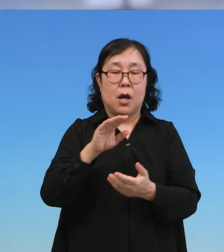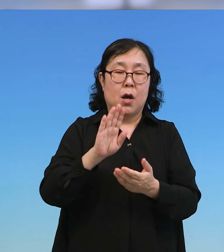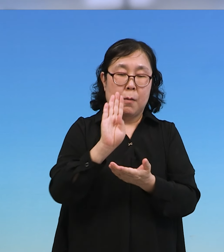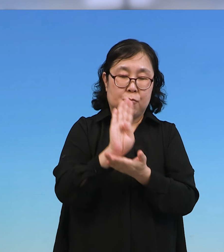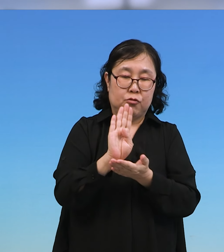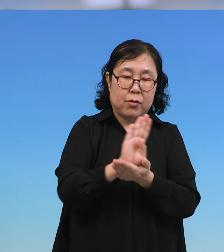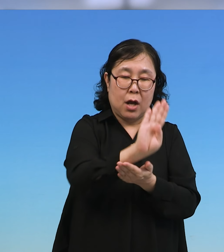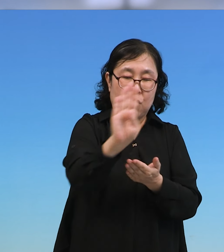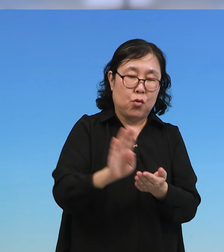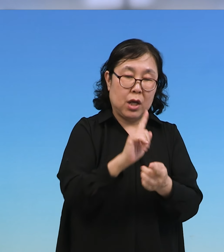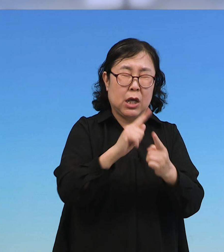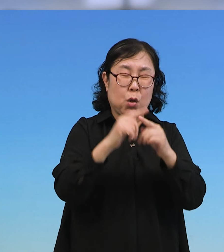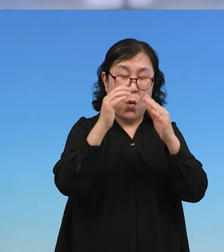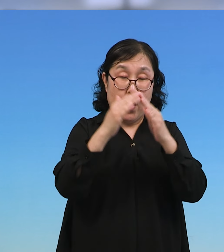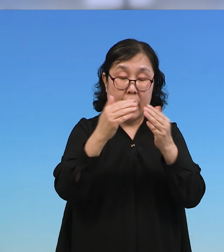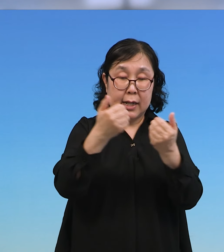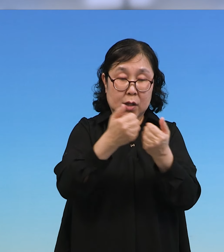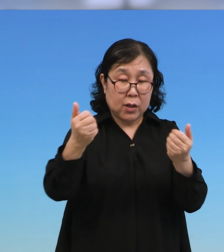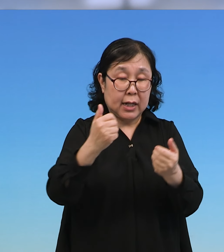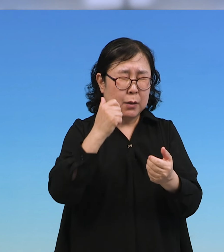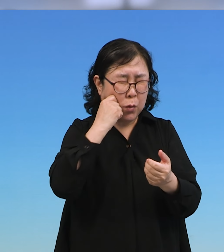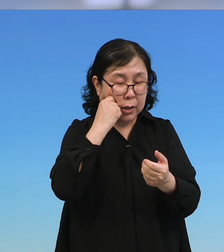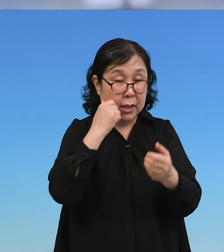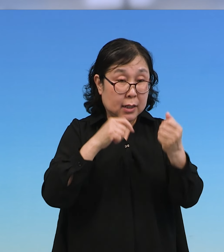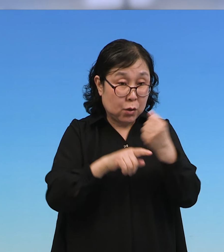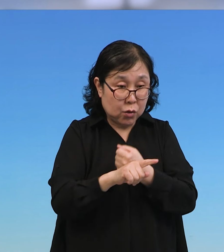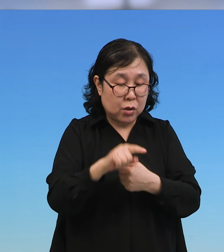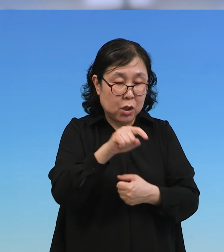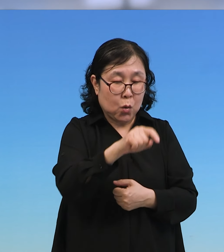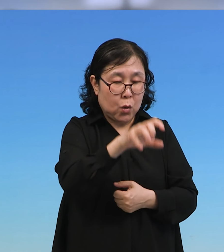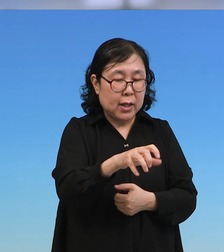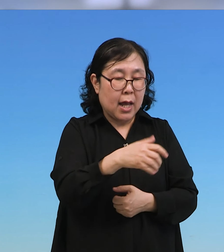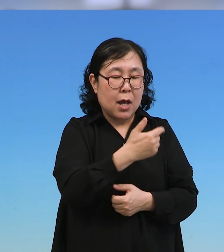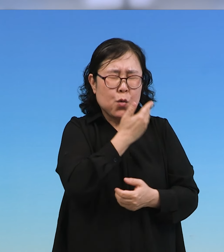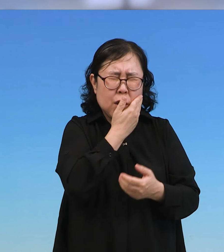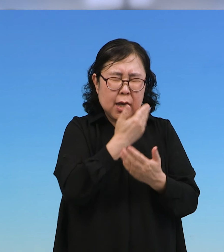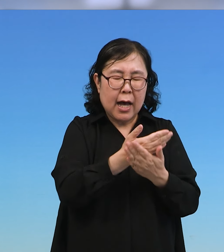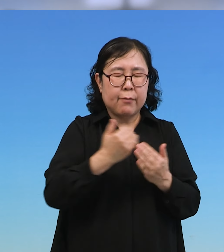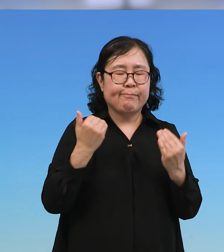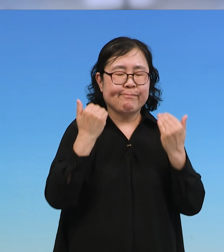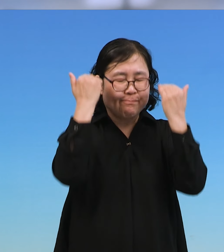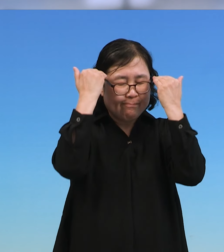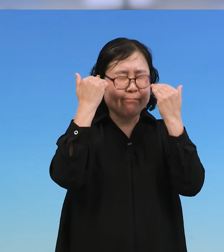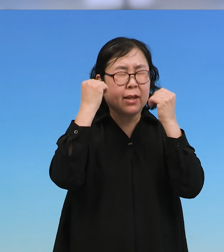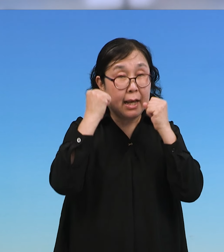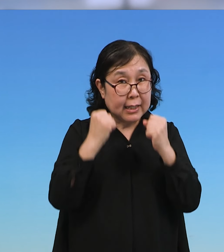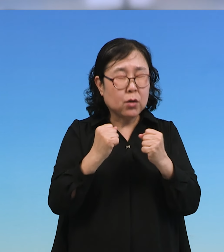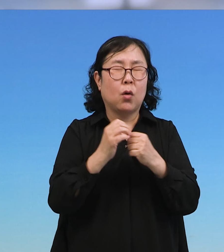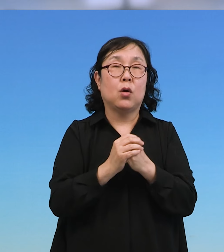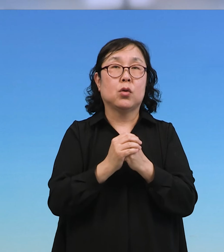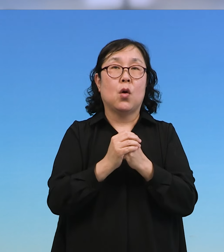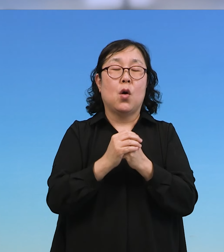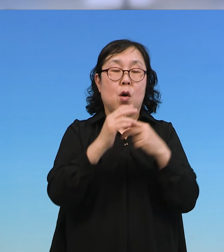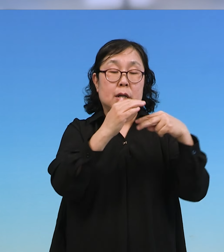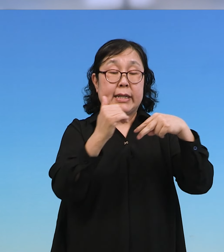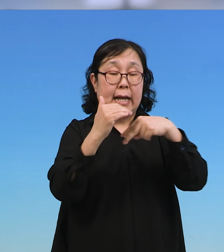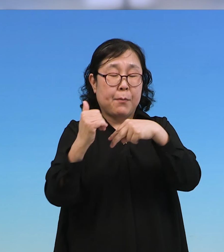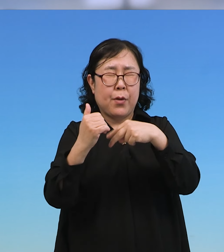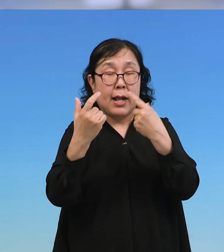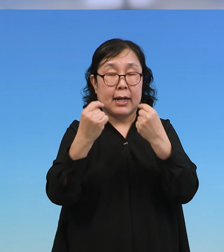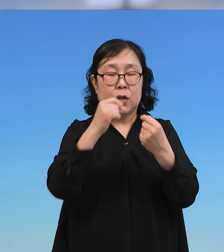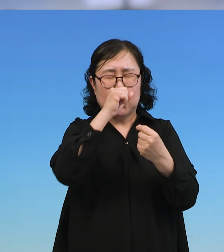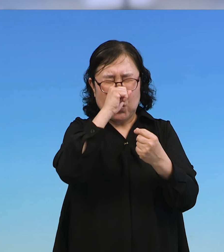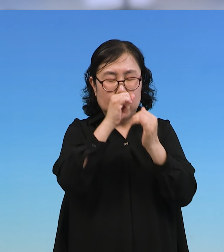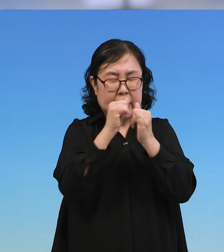건 여기에 너무 귀한 어른들이 계시고 사무엘과 같은 그런 좋은 분들이 너무